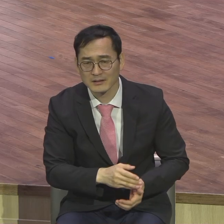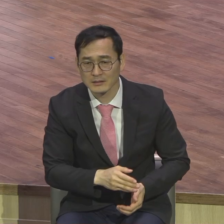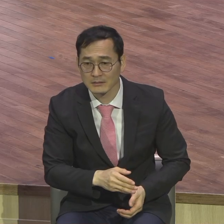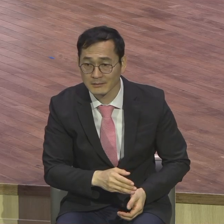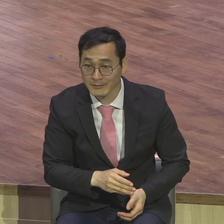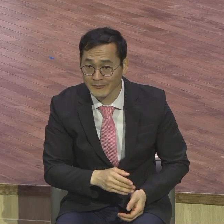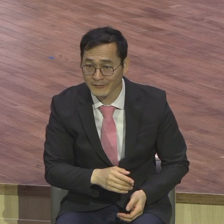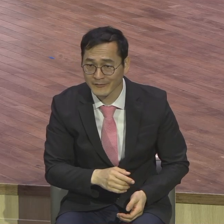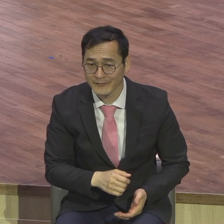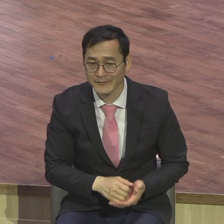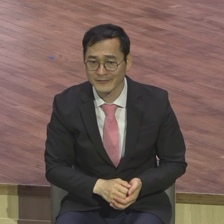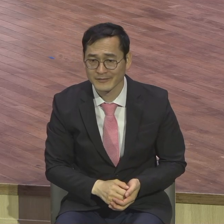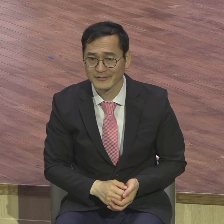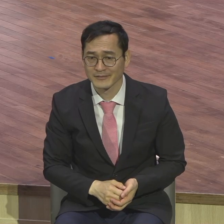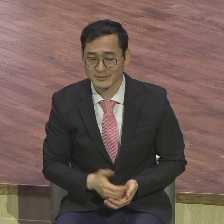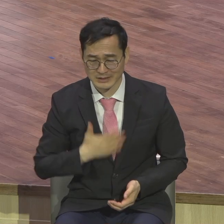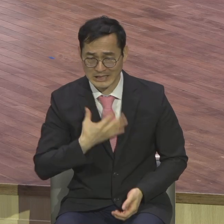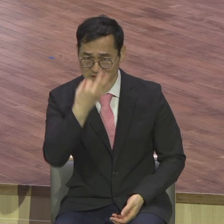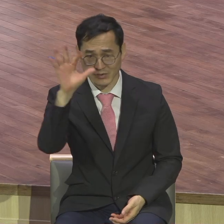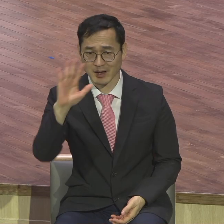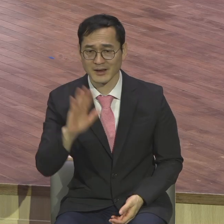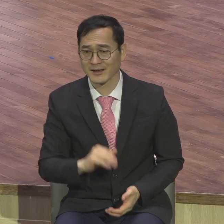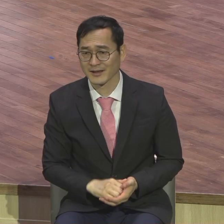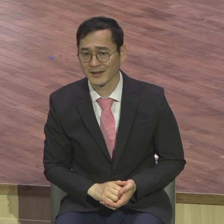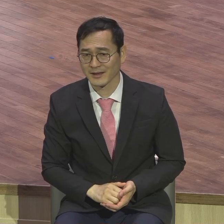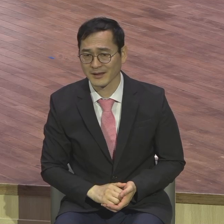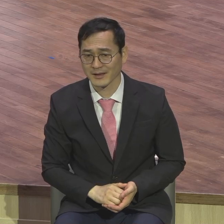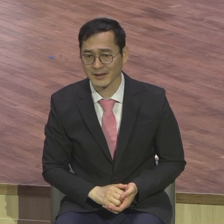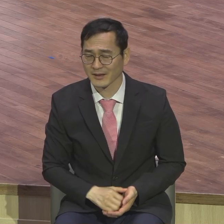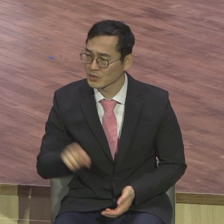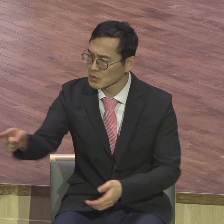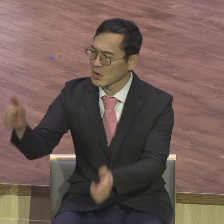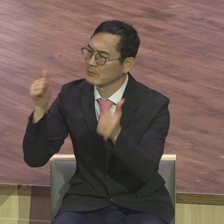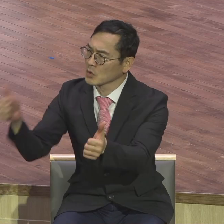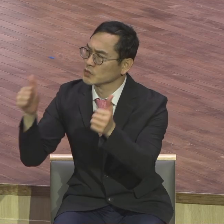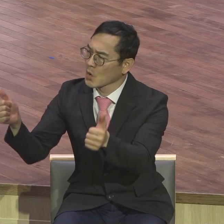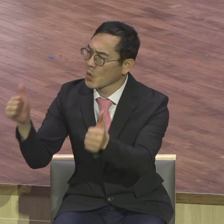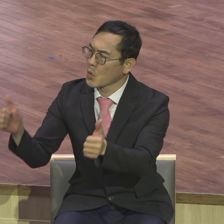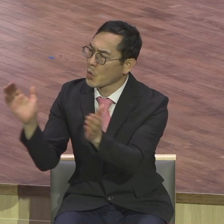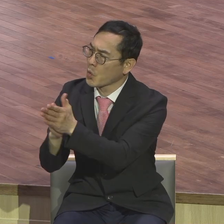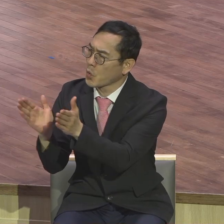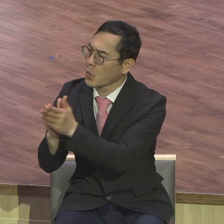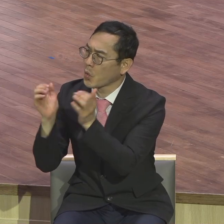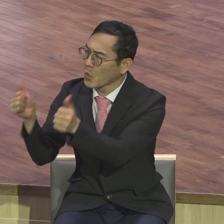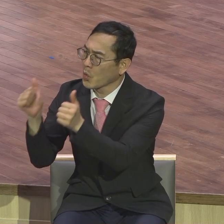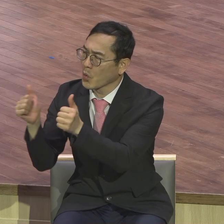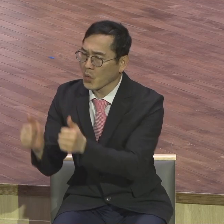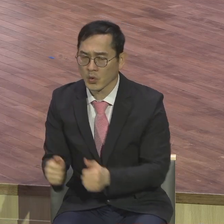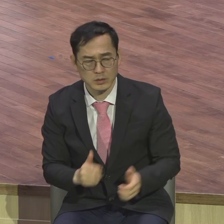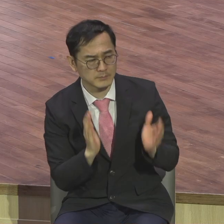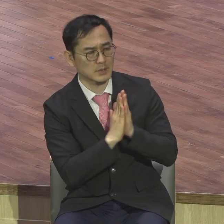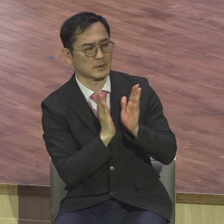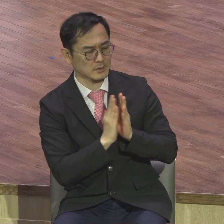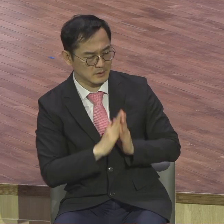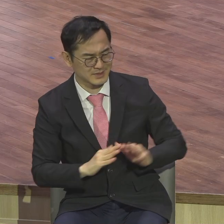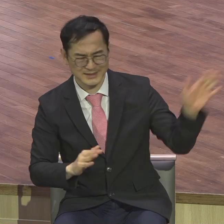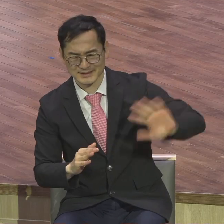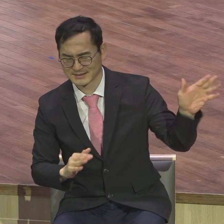자기 자기가 자기 인정하니까 남이 인정해줘도 인정하네 이런 등신 병신 쪼다 달죠.